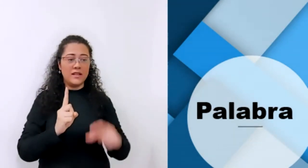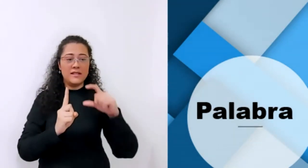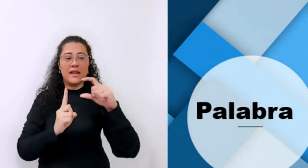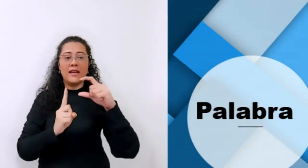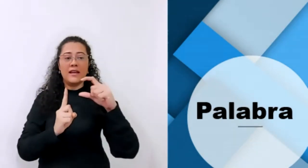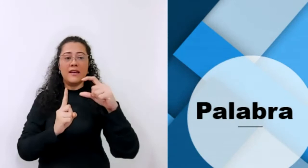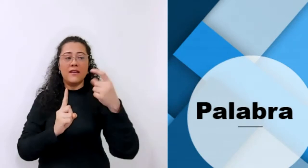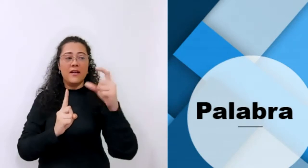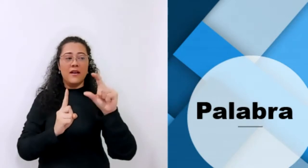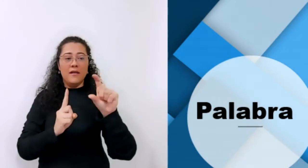índice y